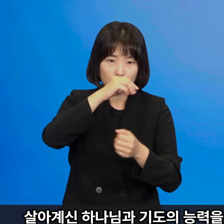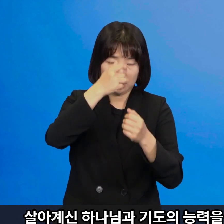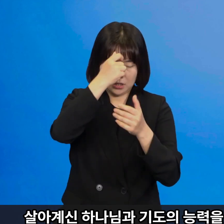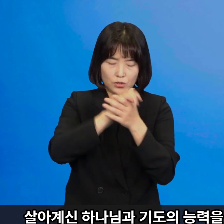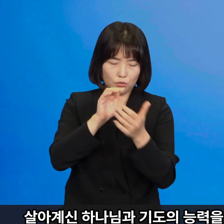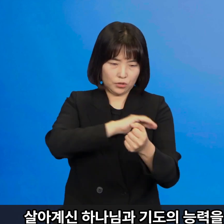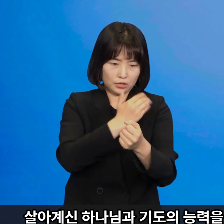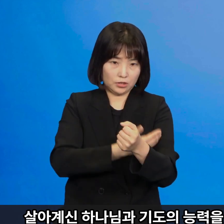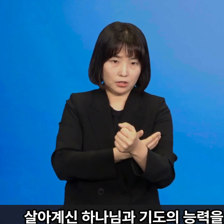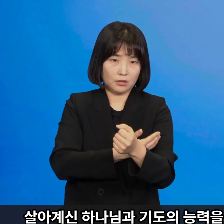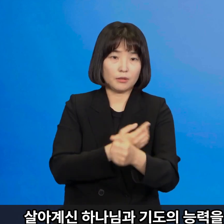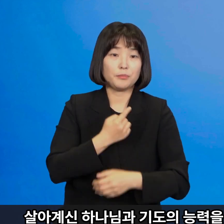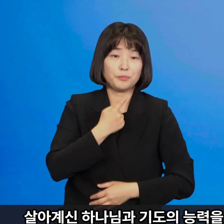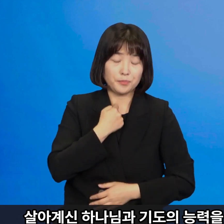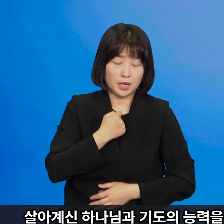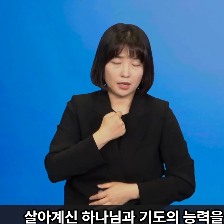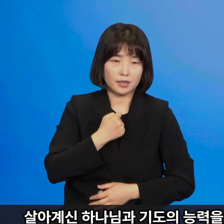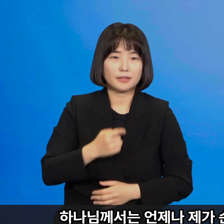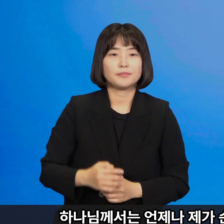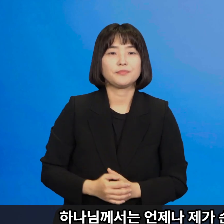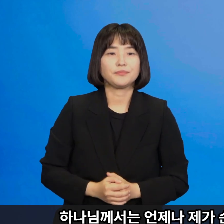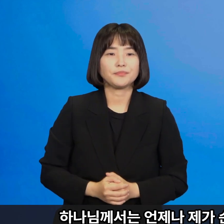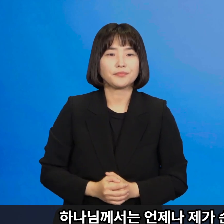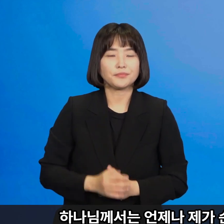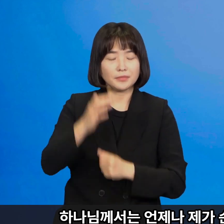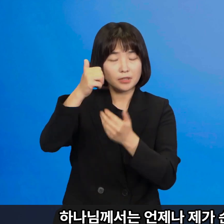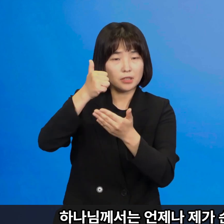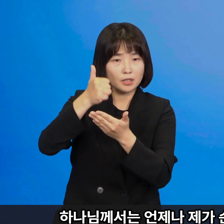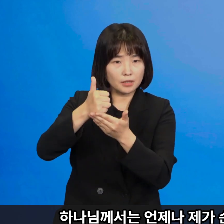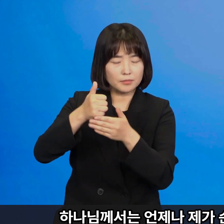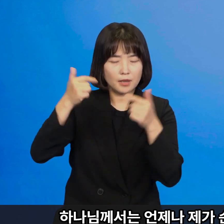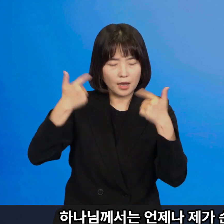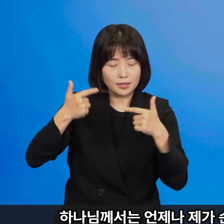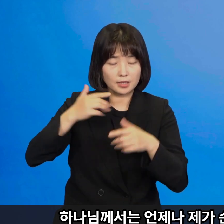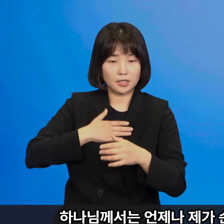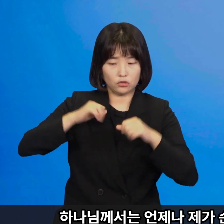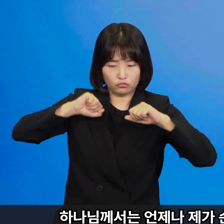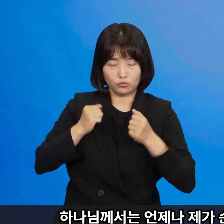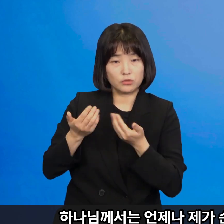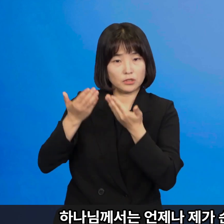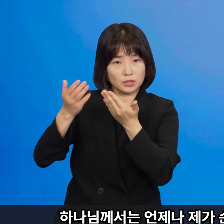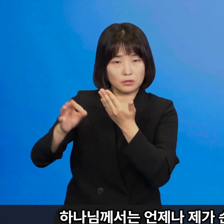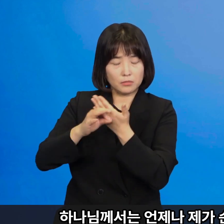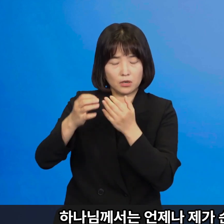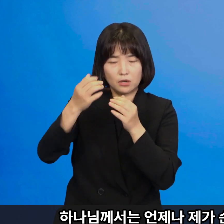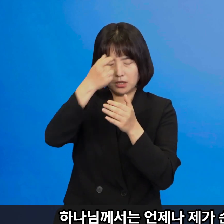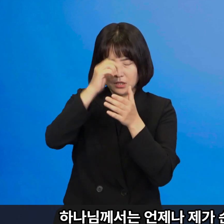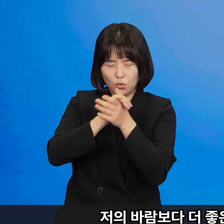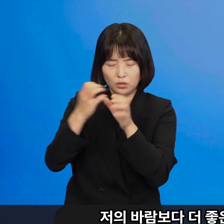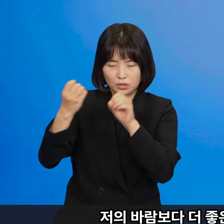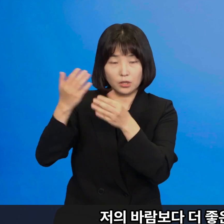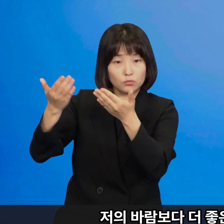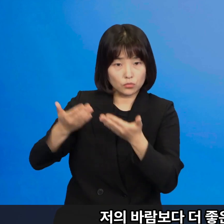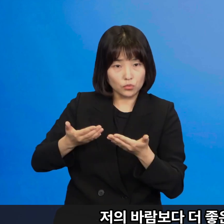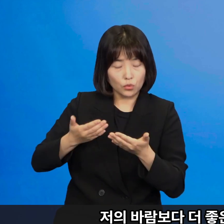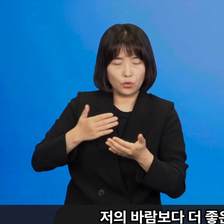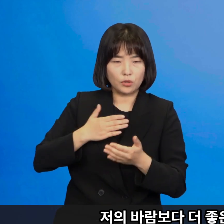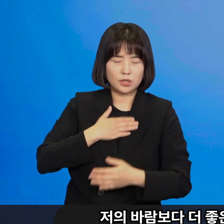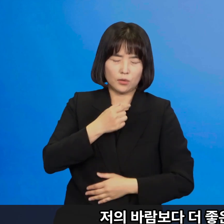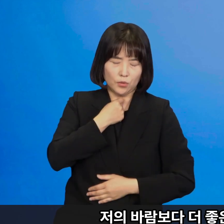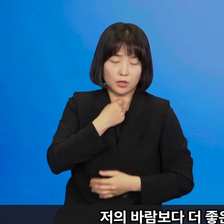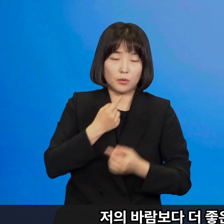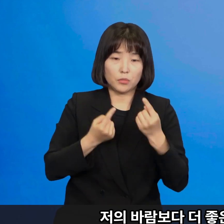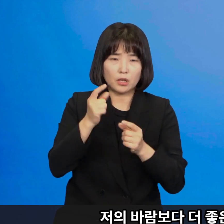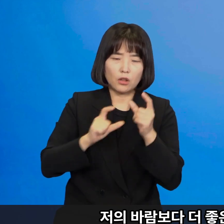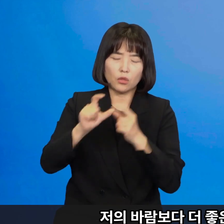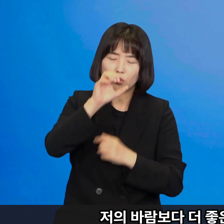경험하며 청년부 생활을 하였습니다. 하나님께서는 언제나 제가 순종하면 기도에 응답해 주셨고 저의 바람보다 더